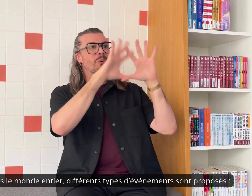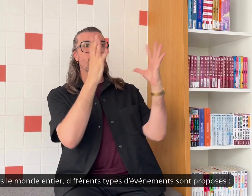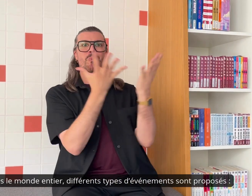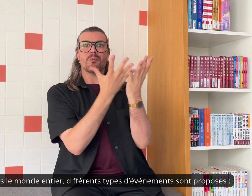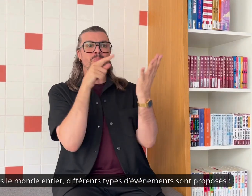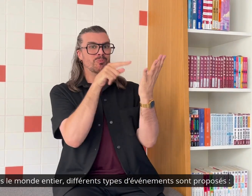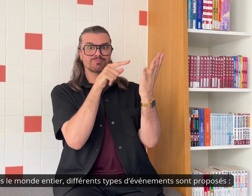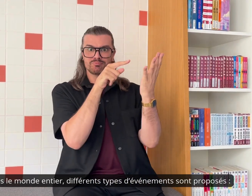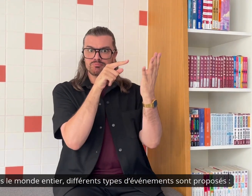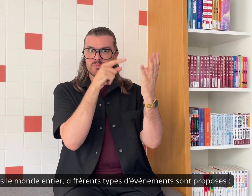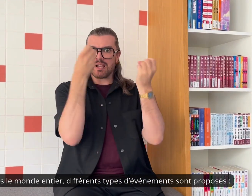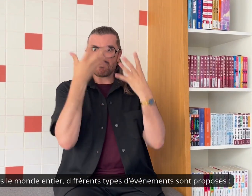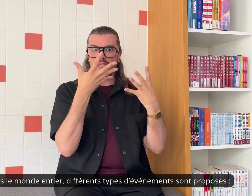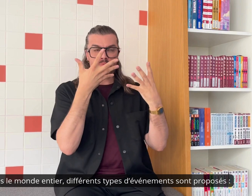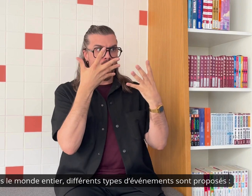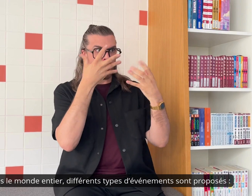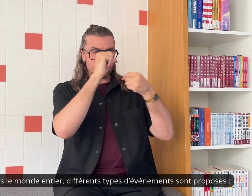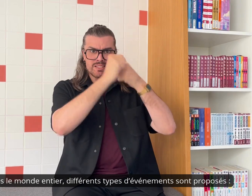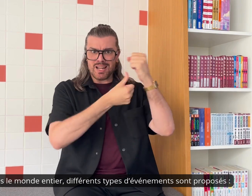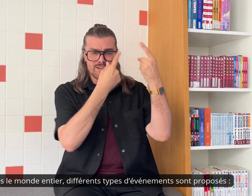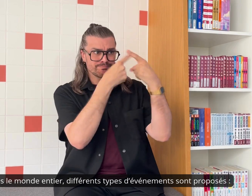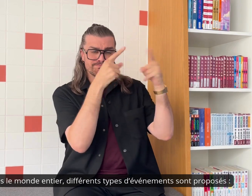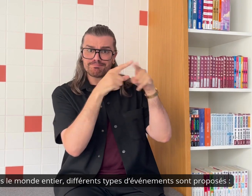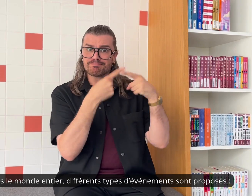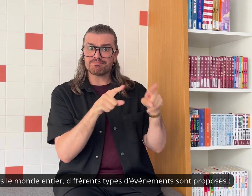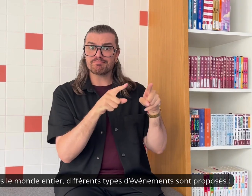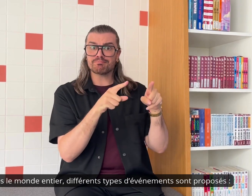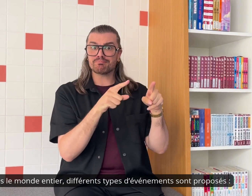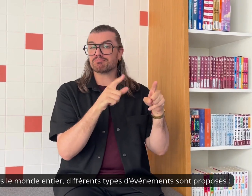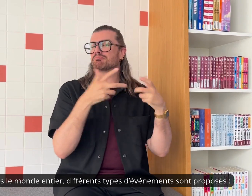Dans le monde entier, différents types d'événements sont proposés.